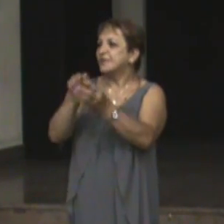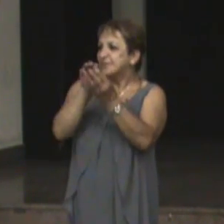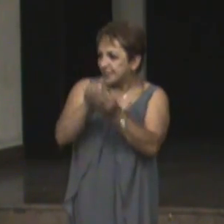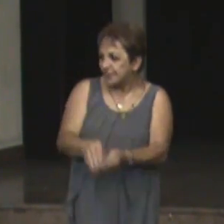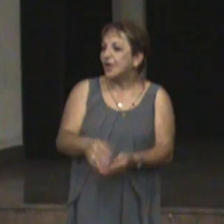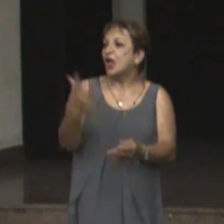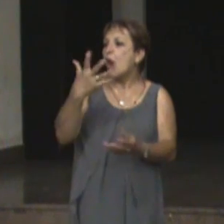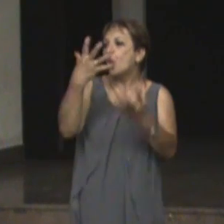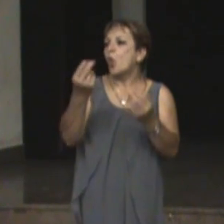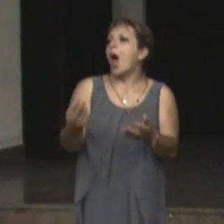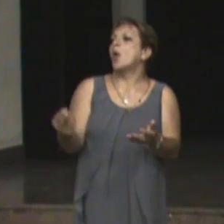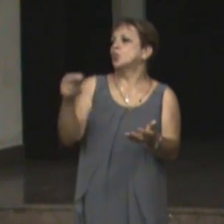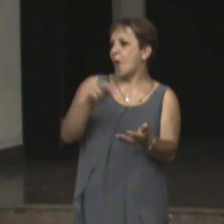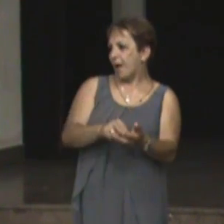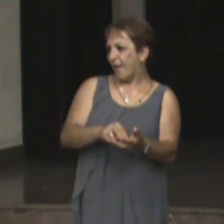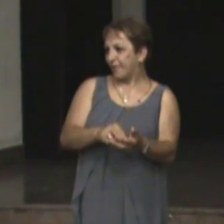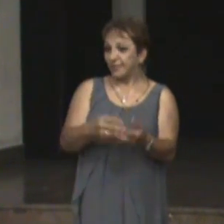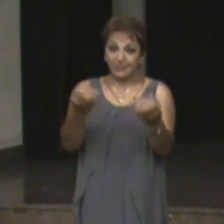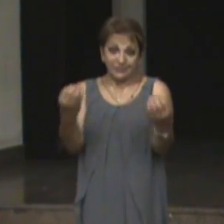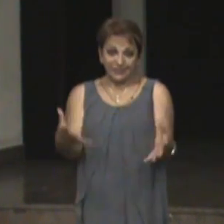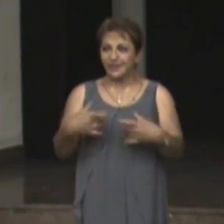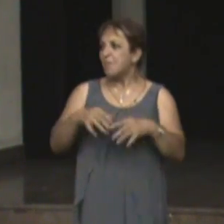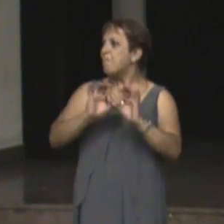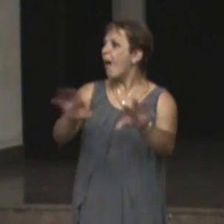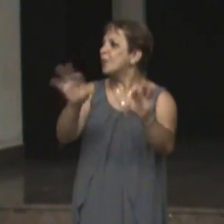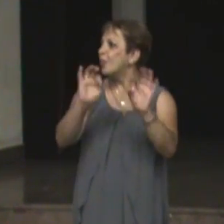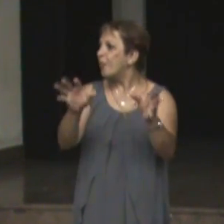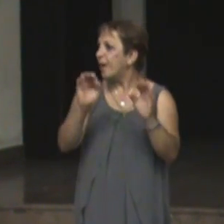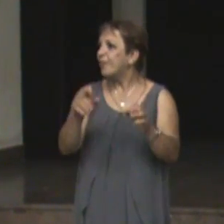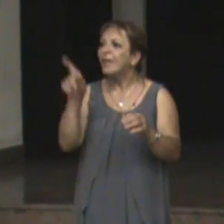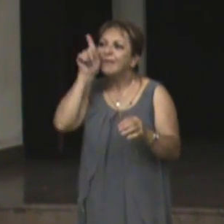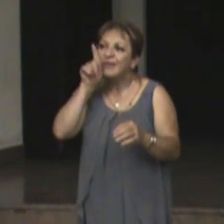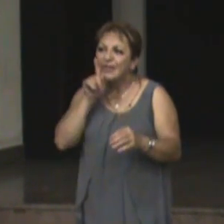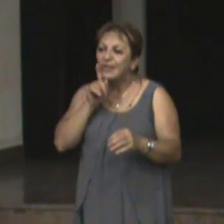առաջացավ։ Գիտեք, սա պարզապես պատմություն չի, սա մեր կյանքն է։